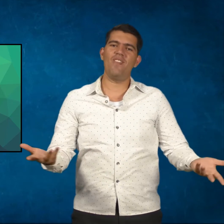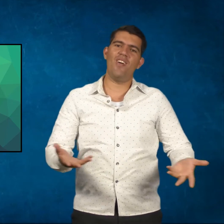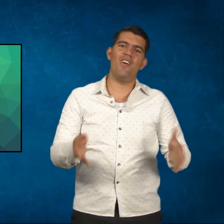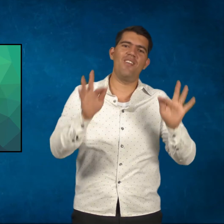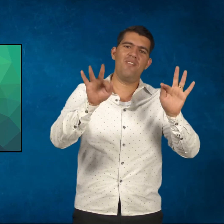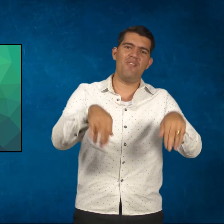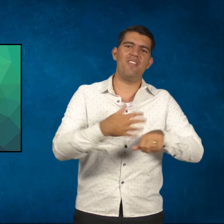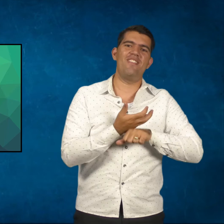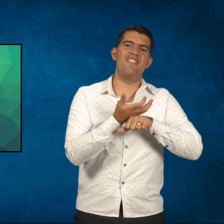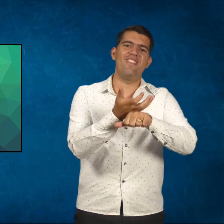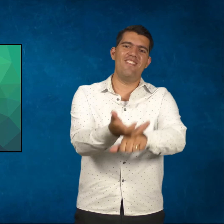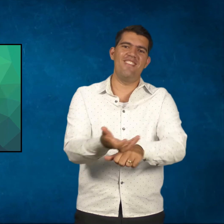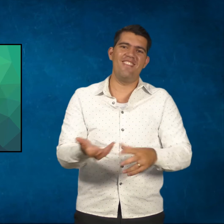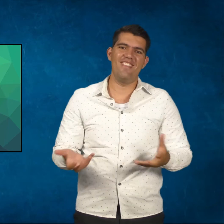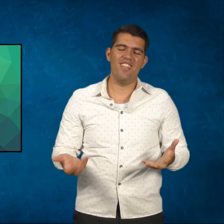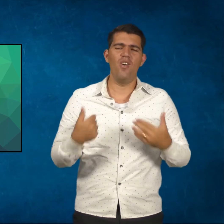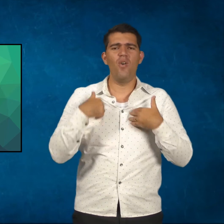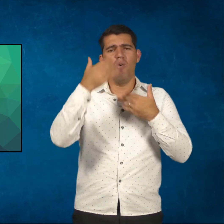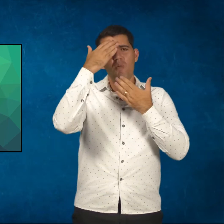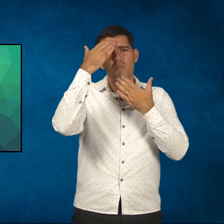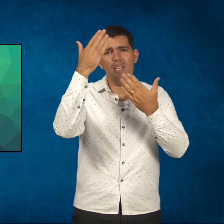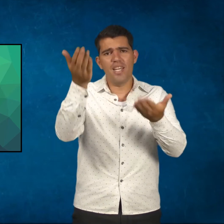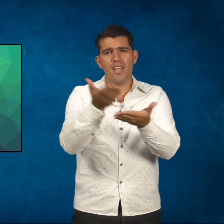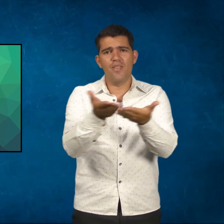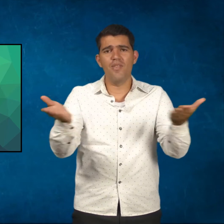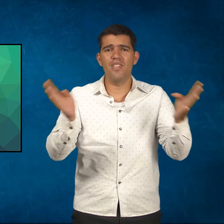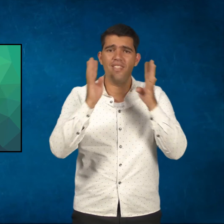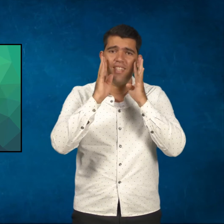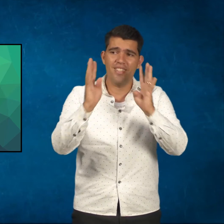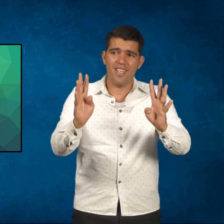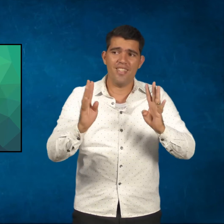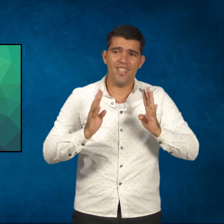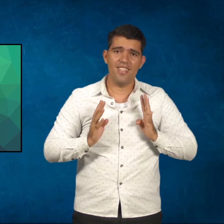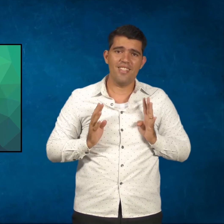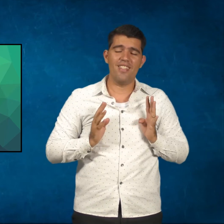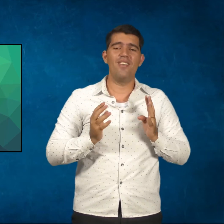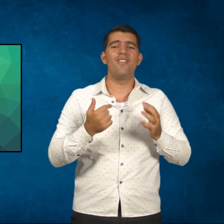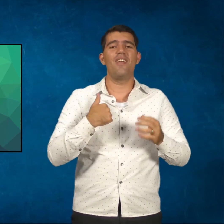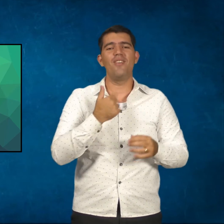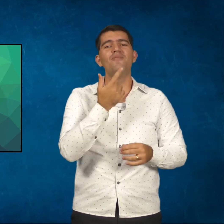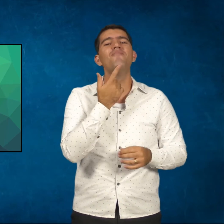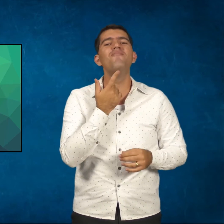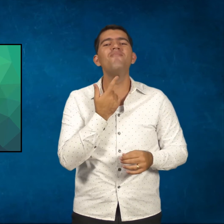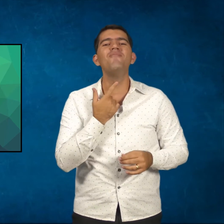ao fim da nossa disciplina, eu agradeço muito a atenção e desejo,